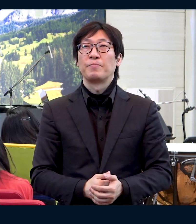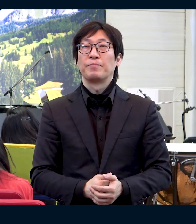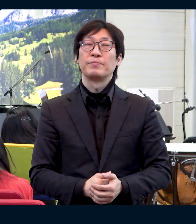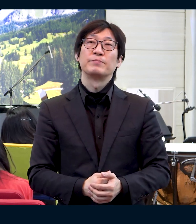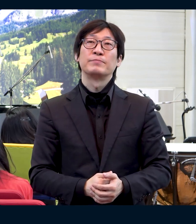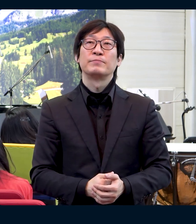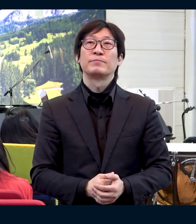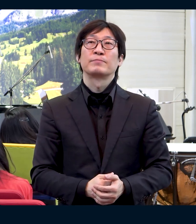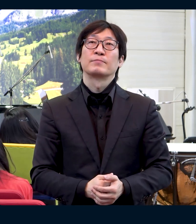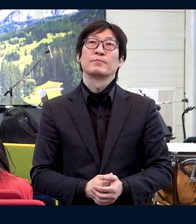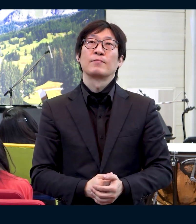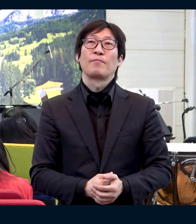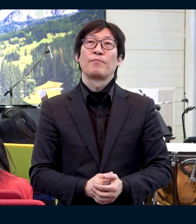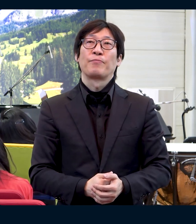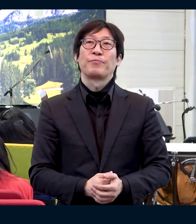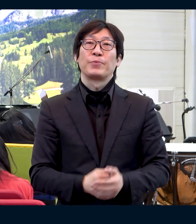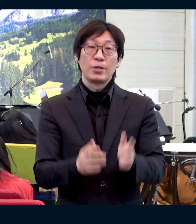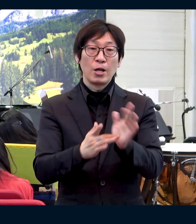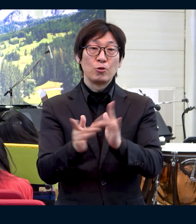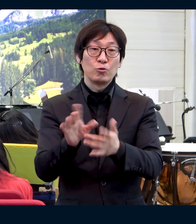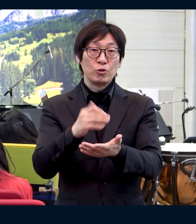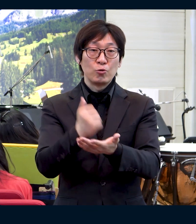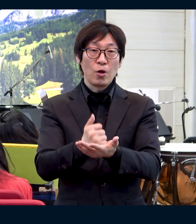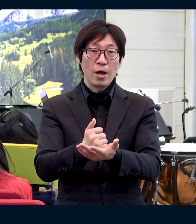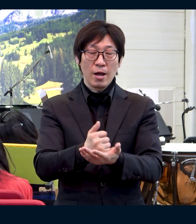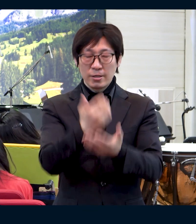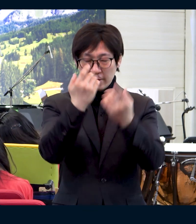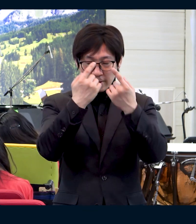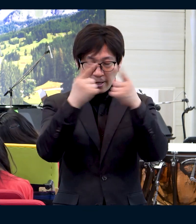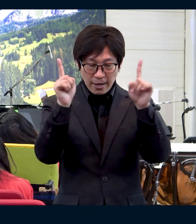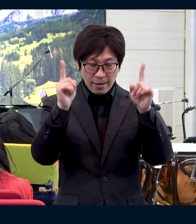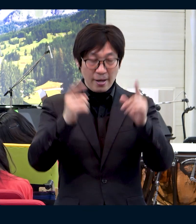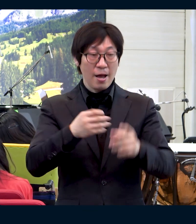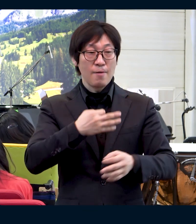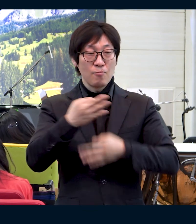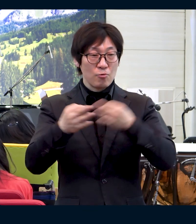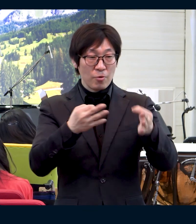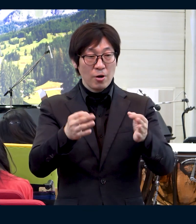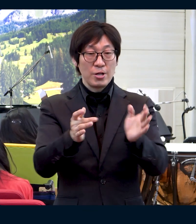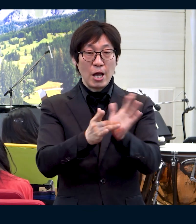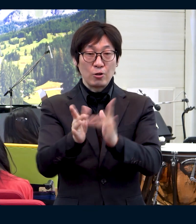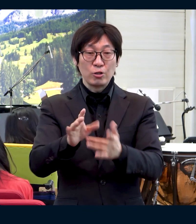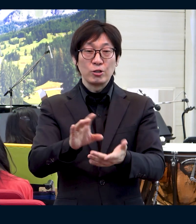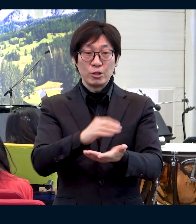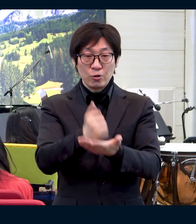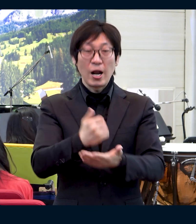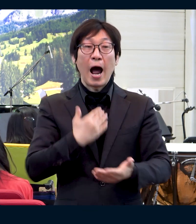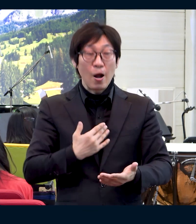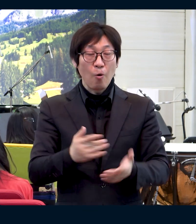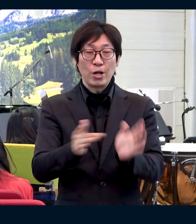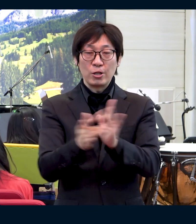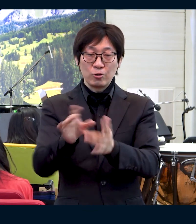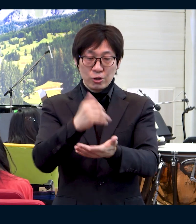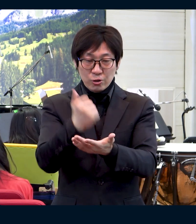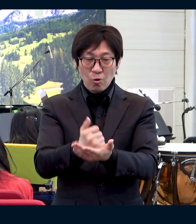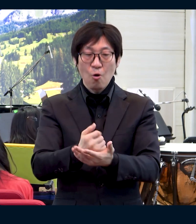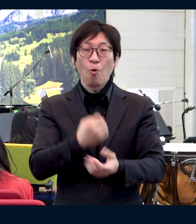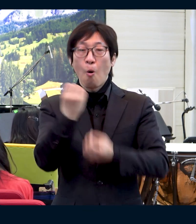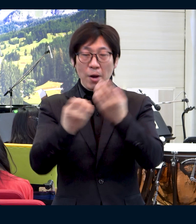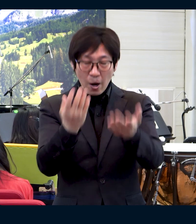때문입니다. 예수 그리스도에 대한 그 청년들의 외침은요, 예수님을 알고 예수님을 고백하고